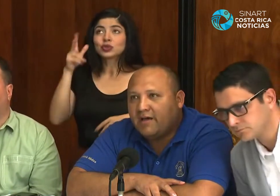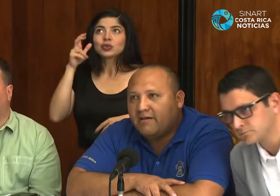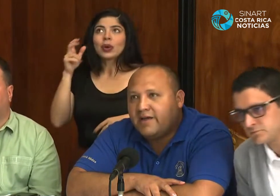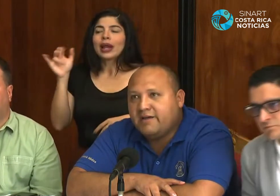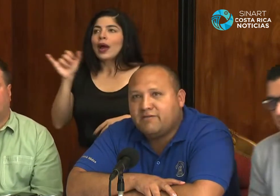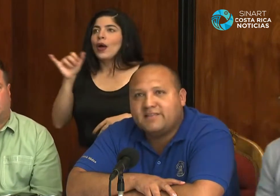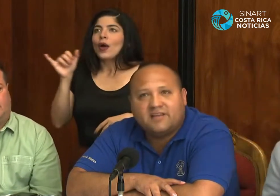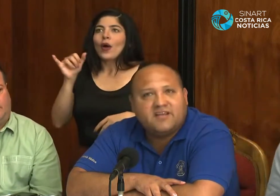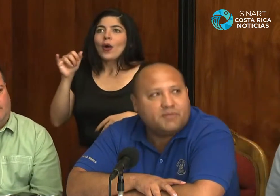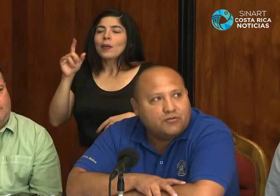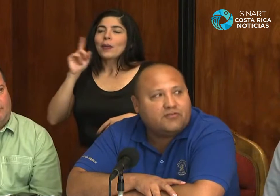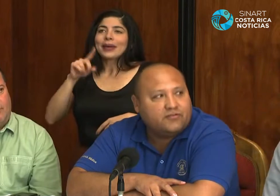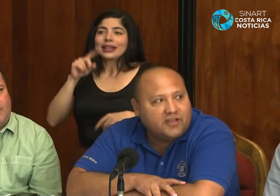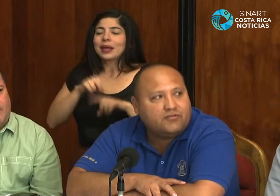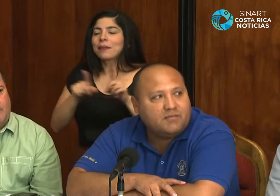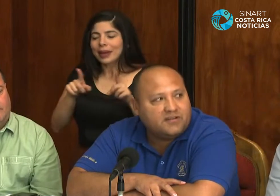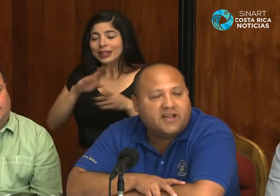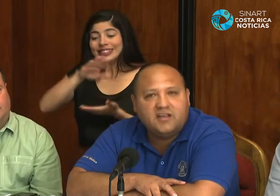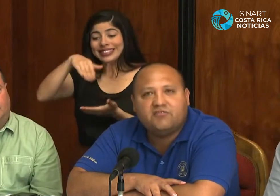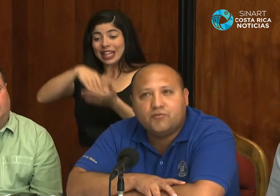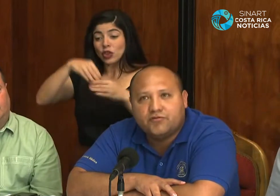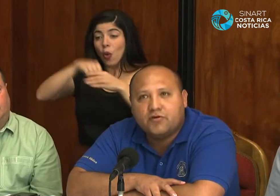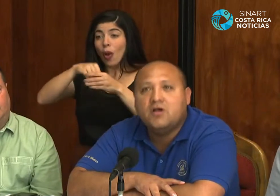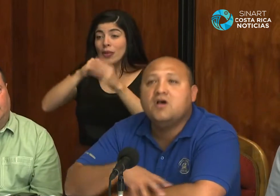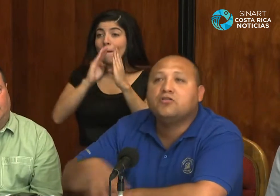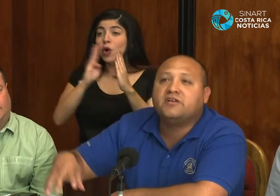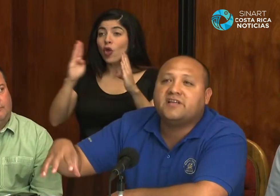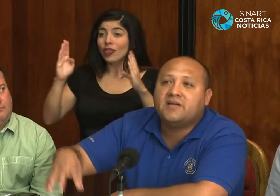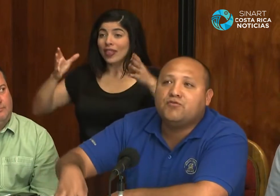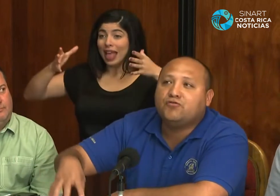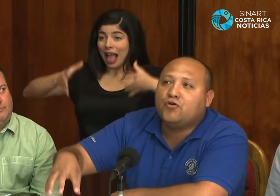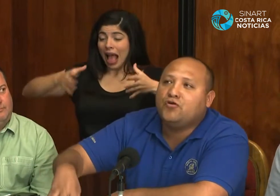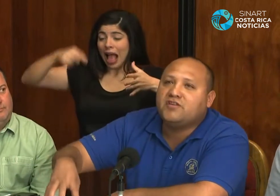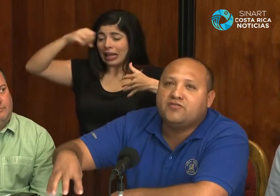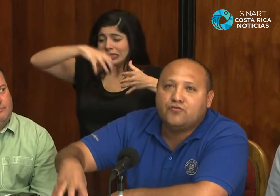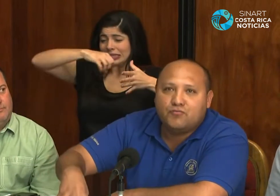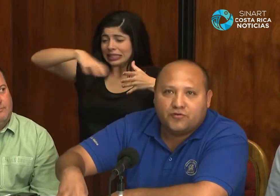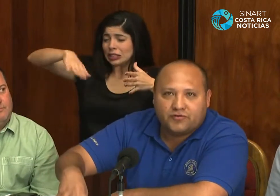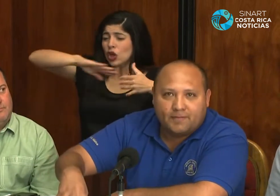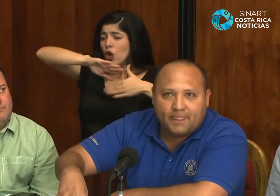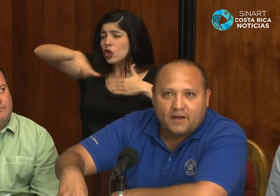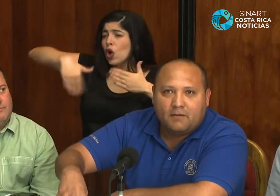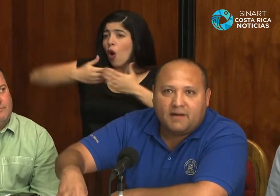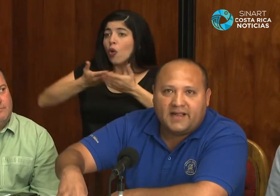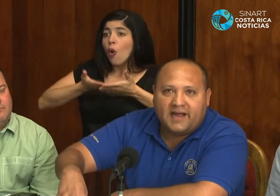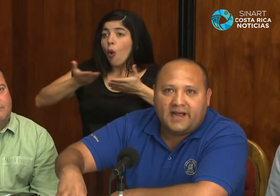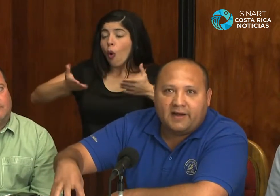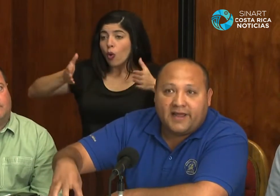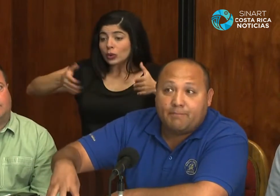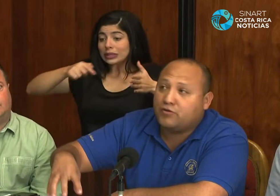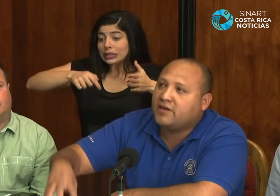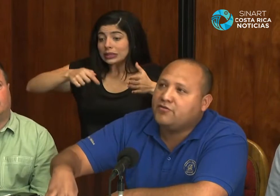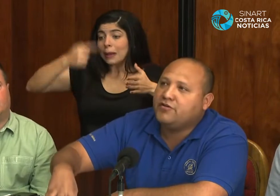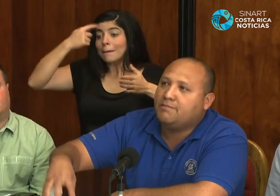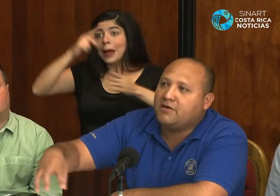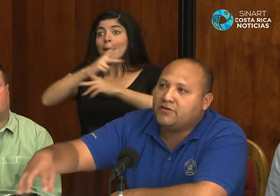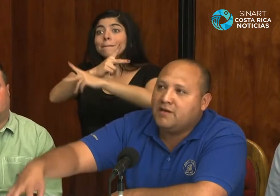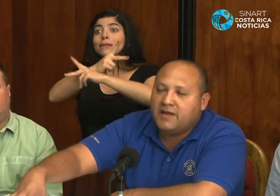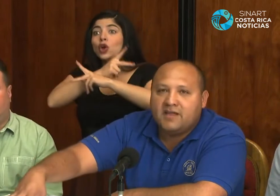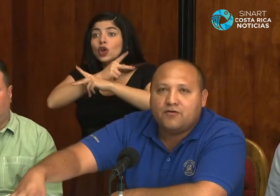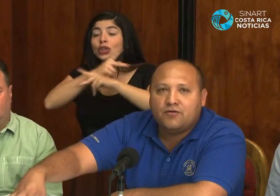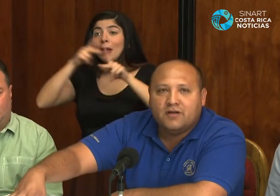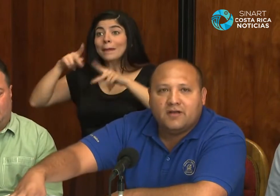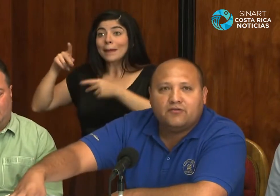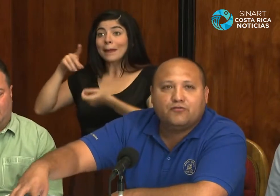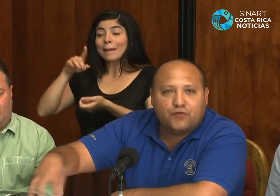una fantasía, pero nuestro centro de almacenaje y distribución, donde tenemos todos los insumos para protección del